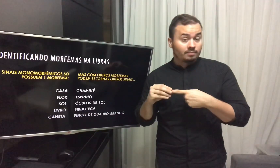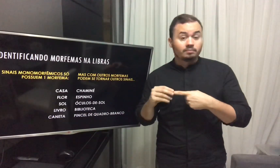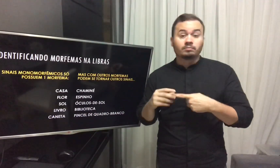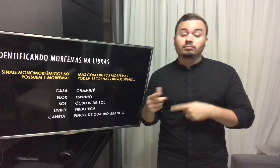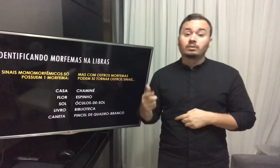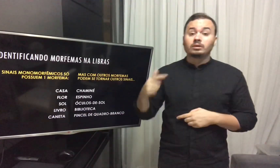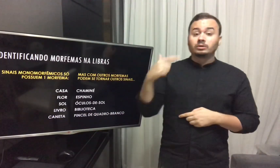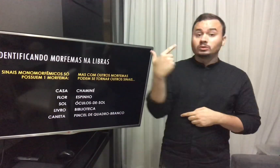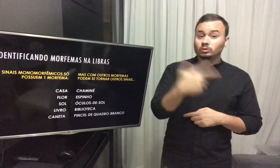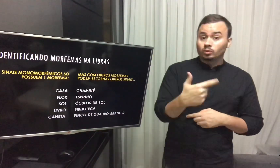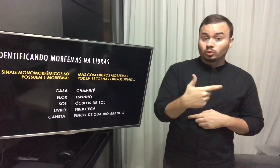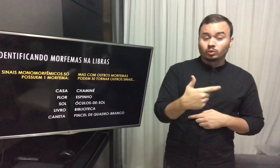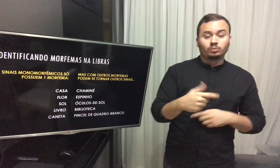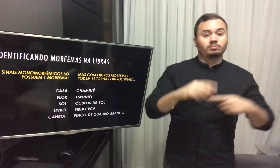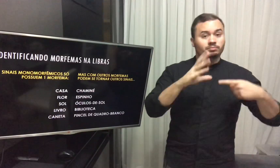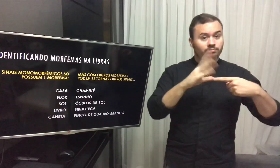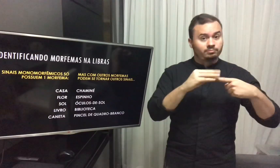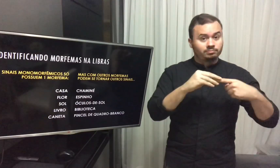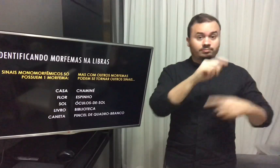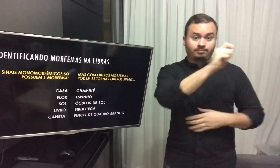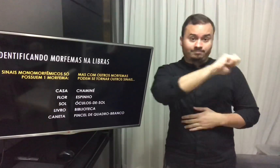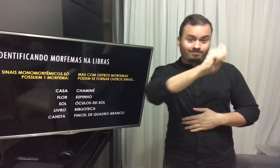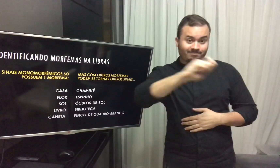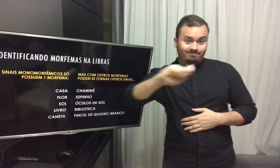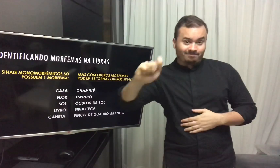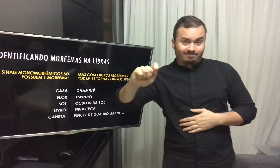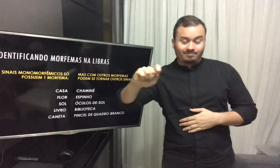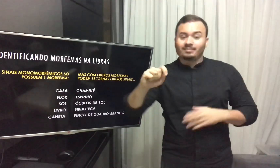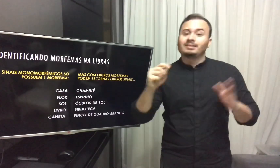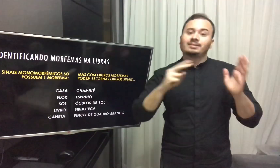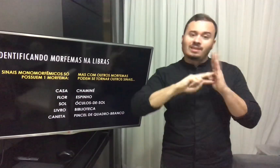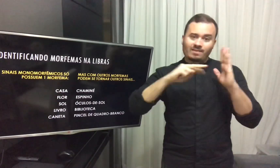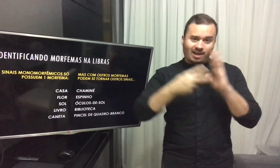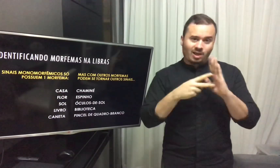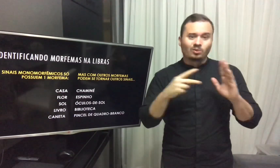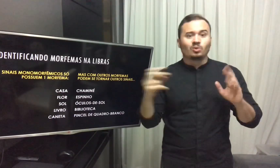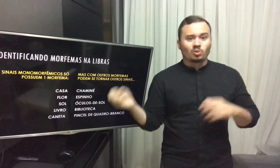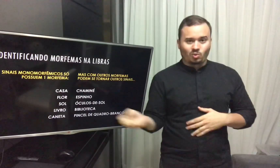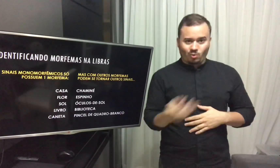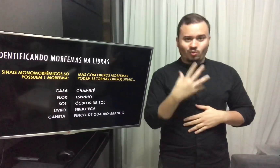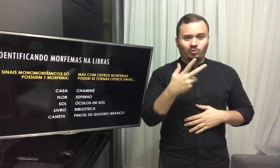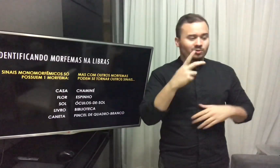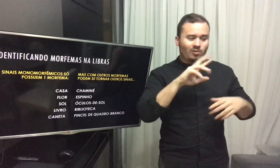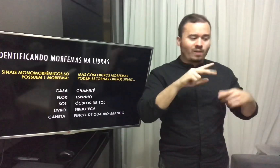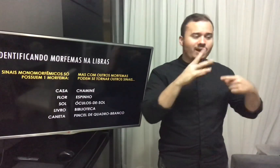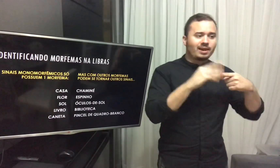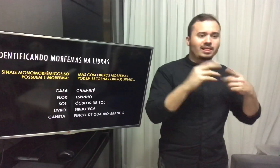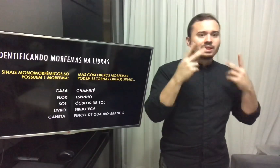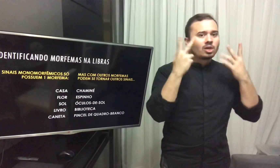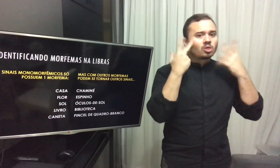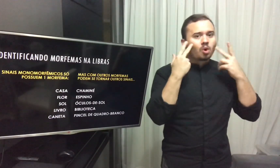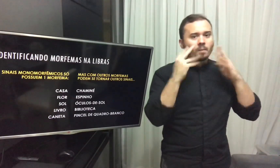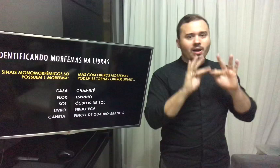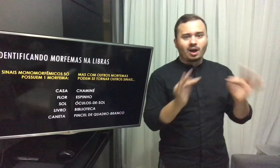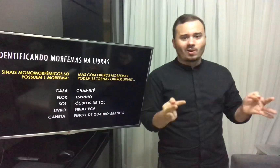posso utilizar o sinal de pincel, de marcador, de quadro branco. Primeiro eu utilizo o sinal de caneta e depois